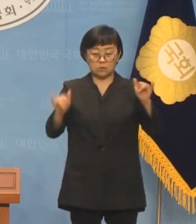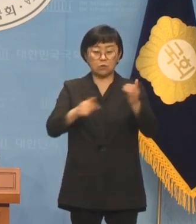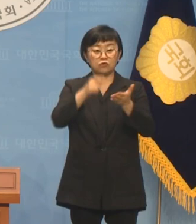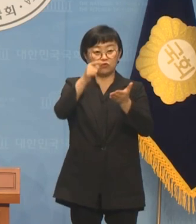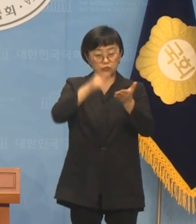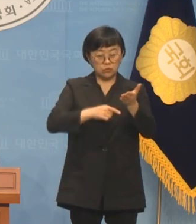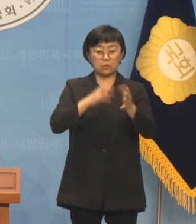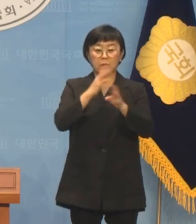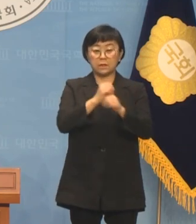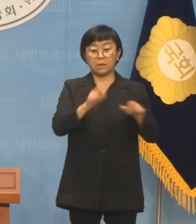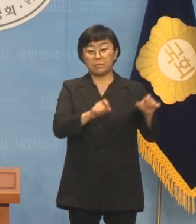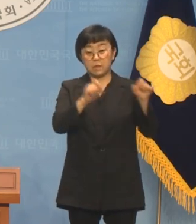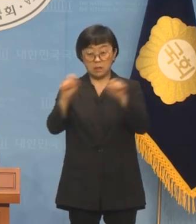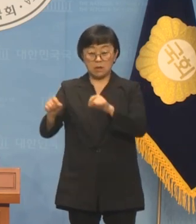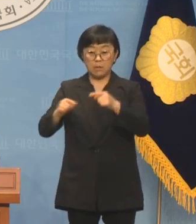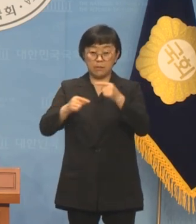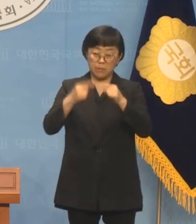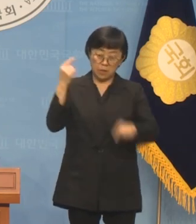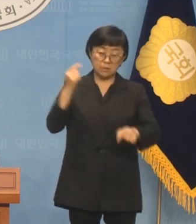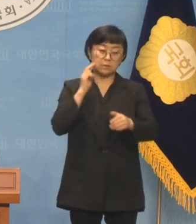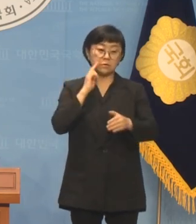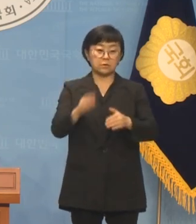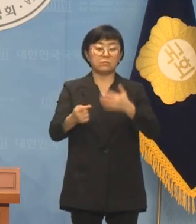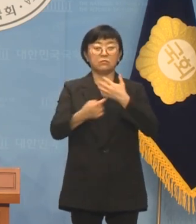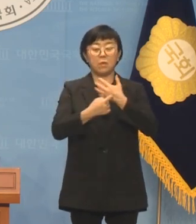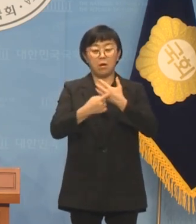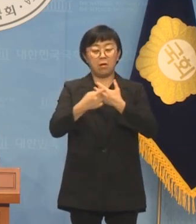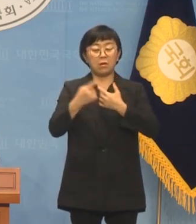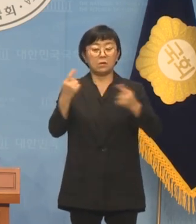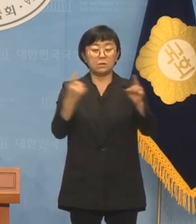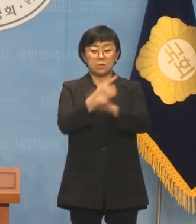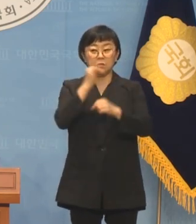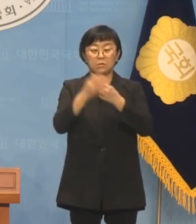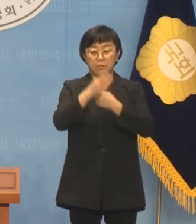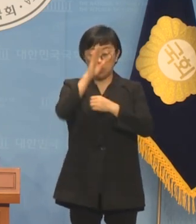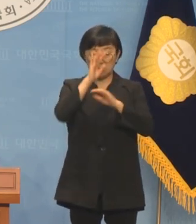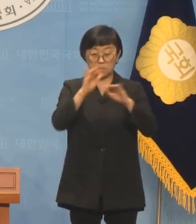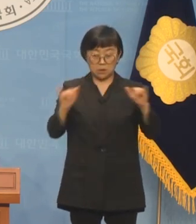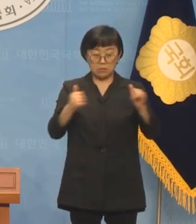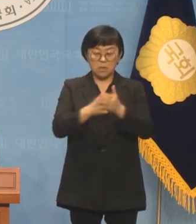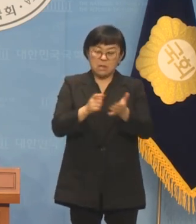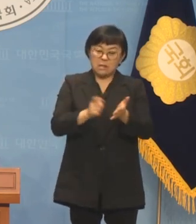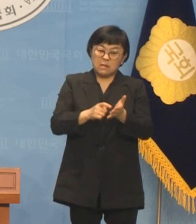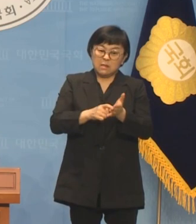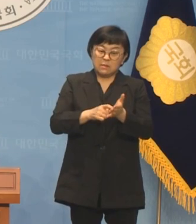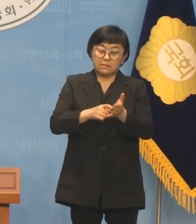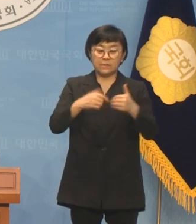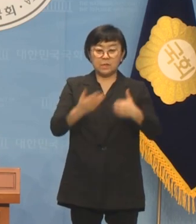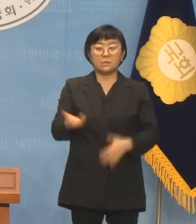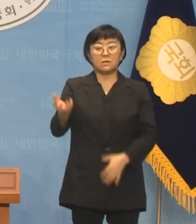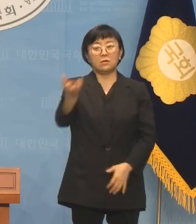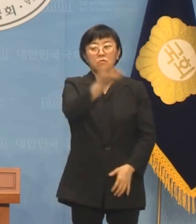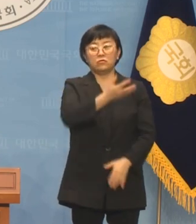밀리고 골절들, 중증 외상으로 치료받아야 하는 환자들은 응급실을 돌고